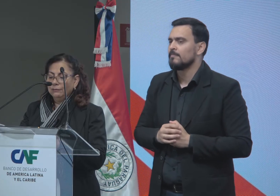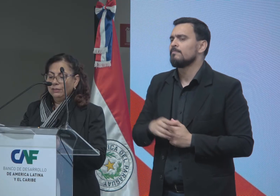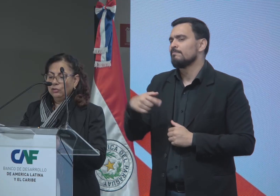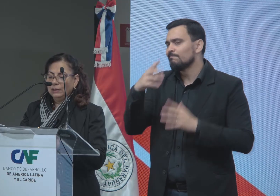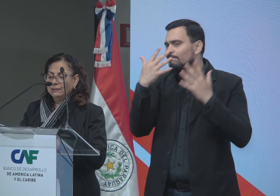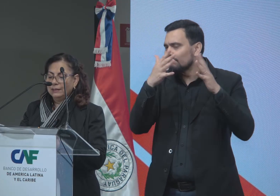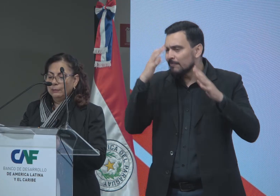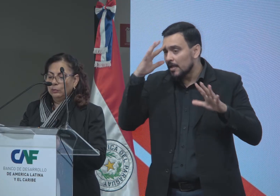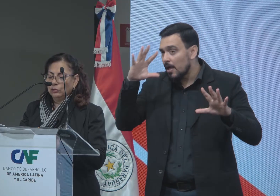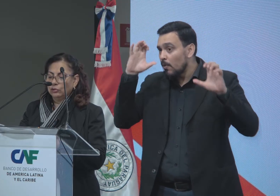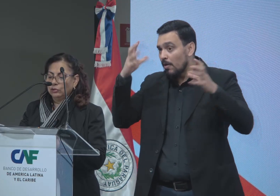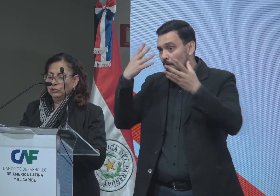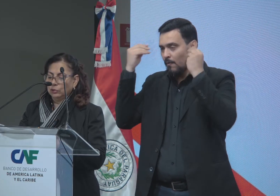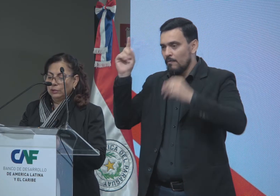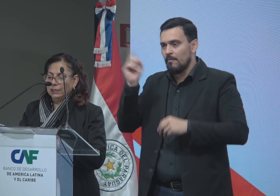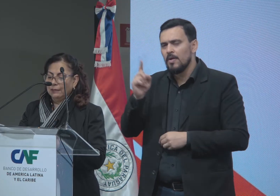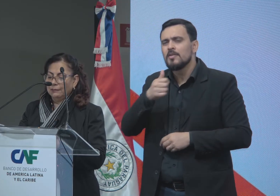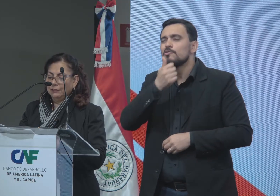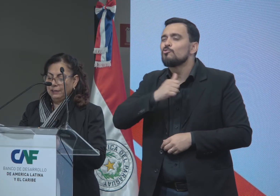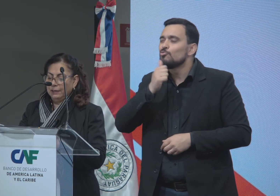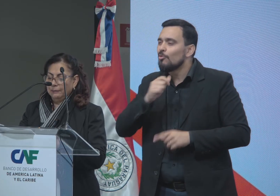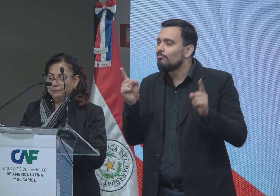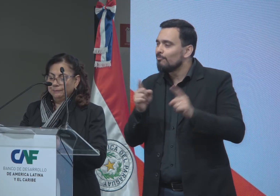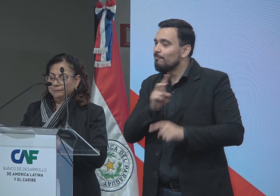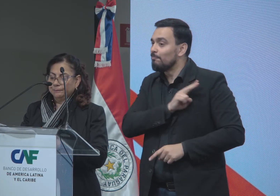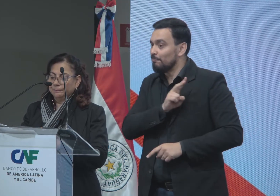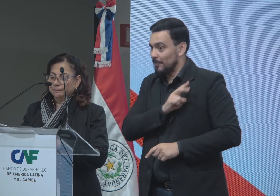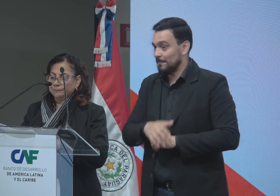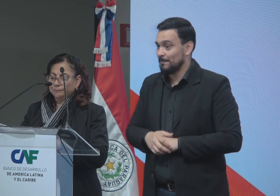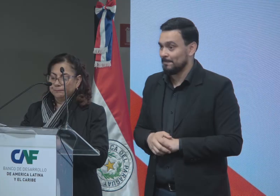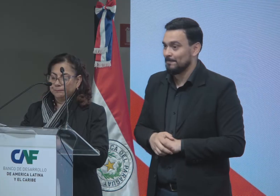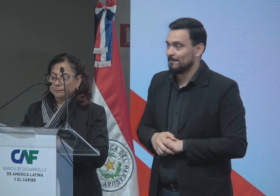donde visualizaremos su historia de vida.